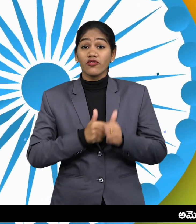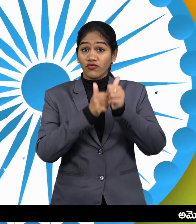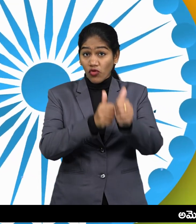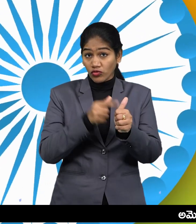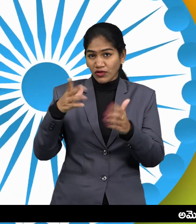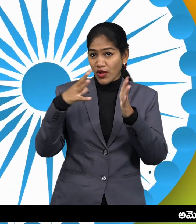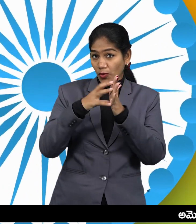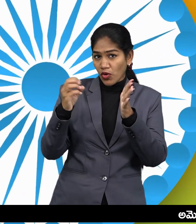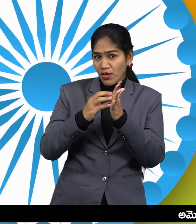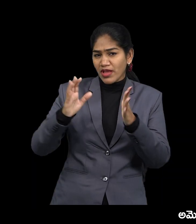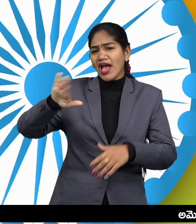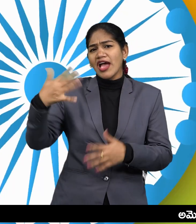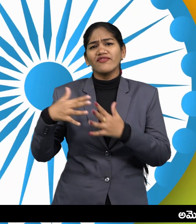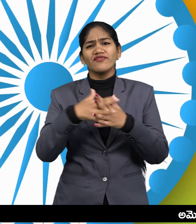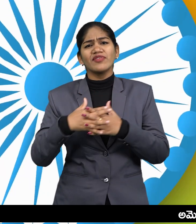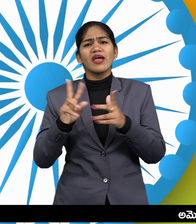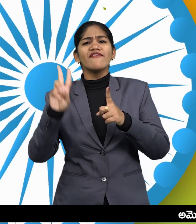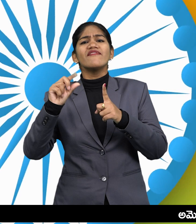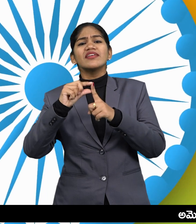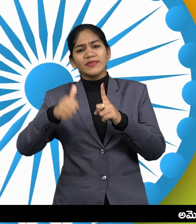అమెరికన్ వైస్ ప్రెసిడెంట్ తర్వాత